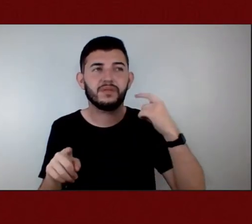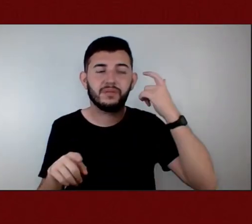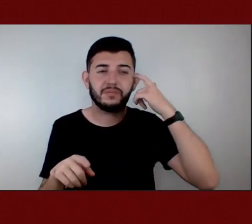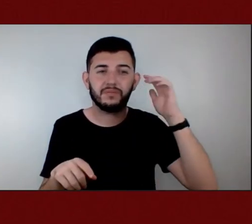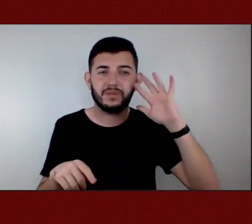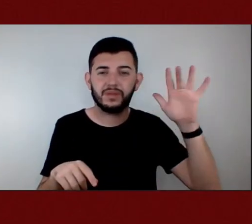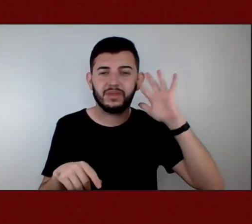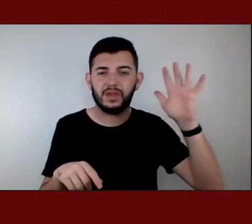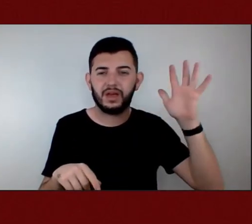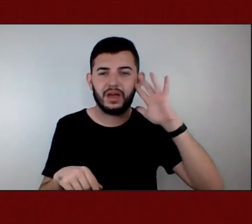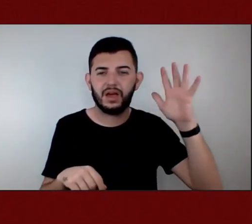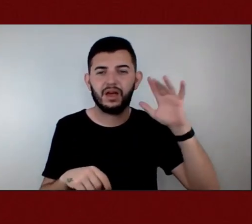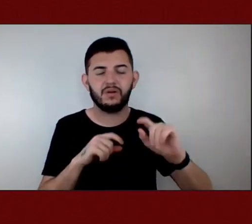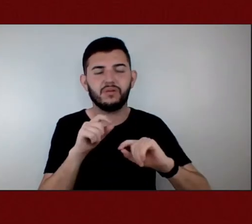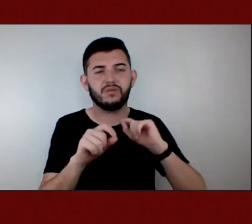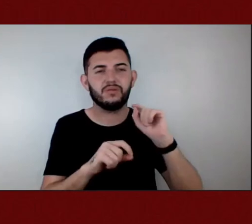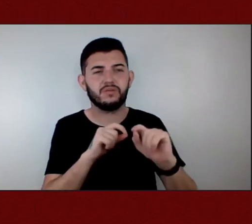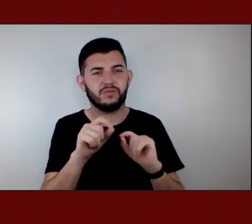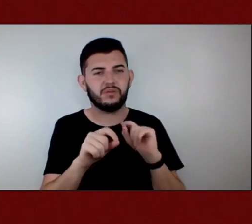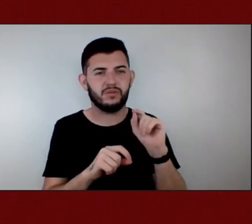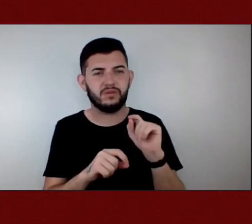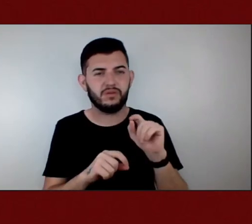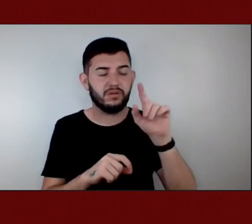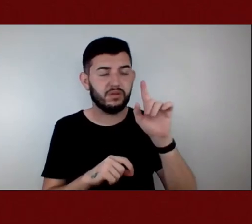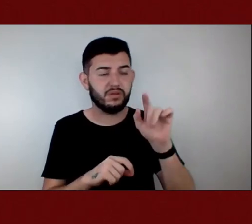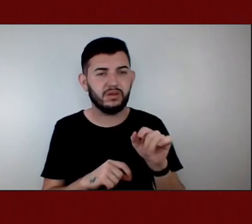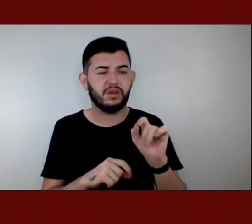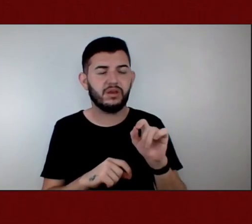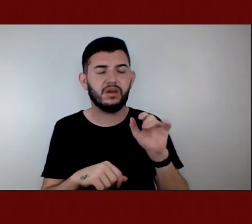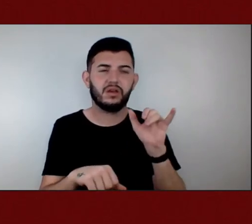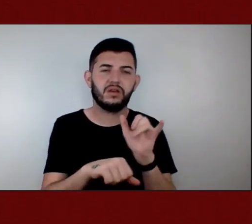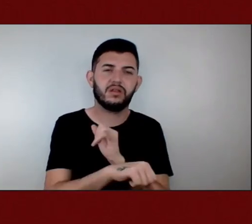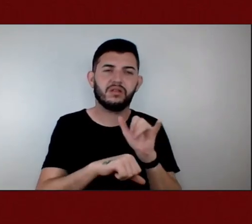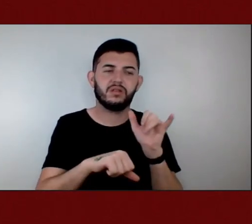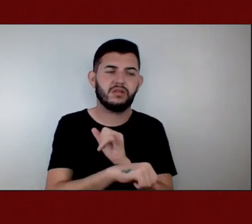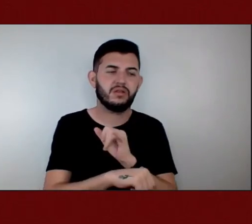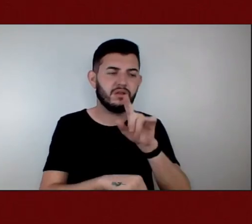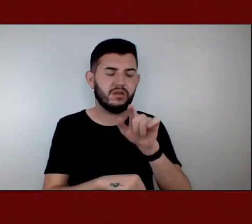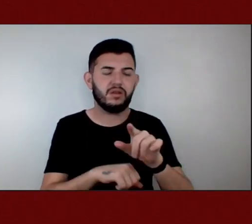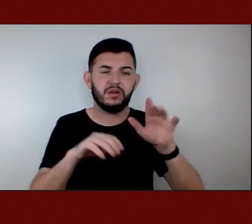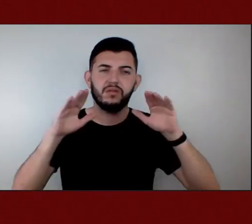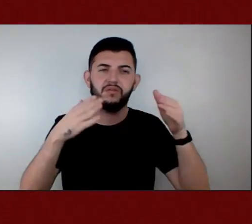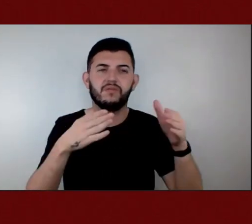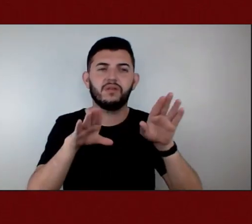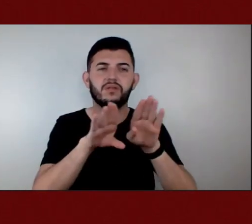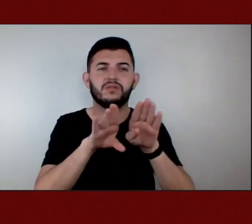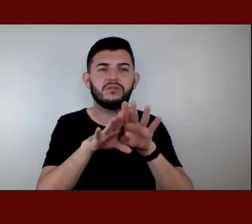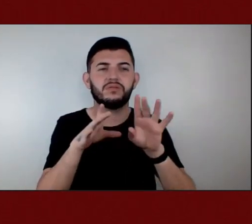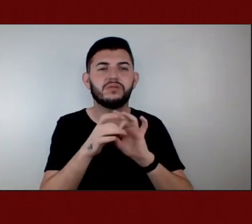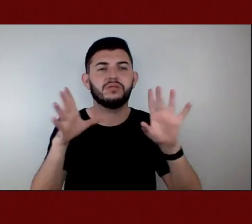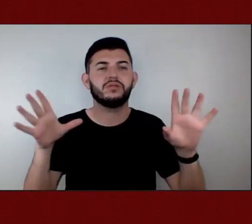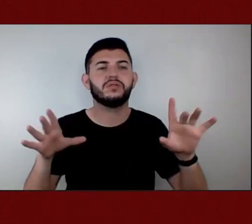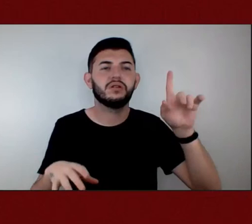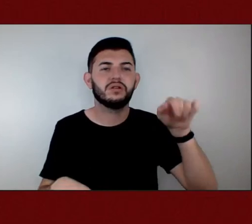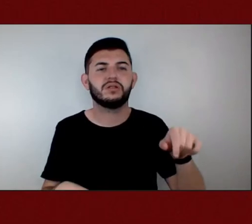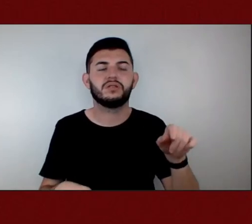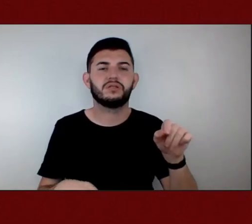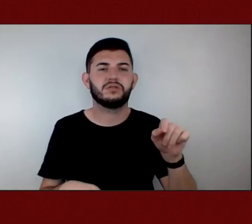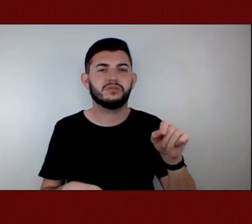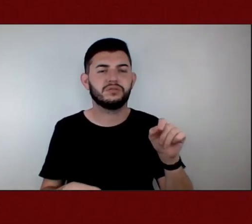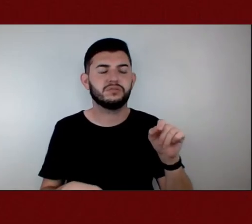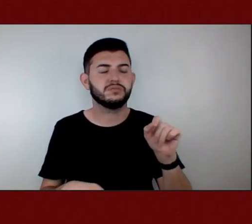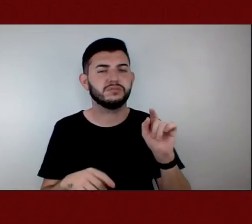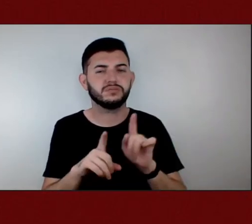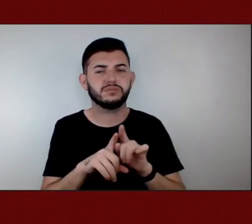que, neste novo século, a alternativa é pela democracia, é pelo